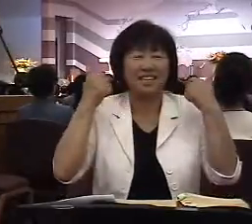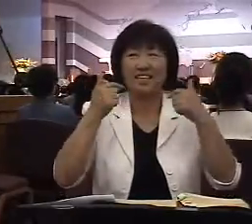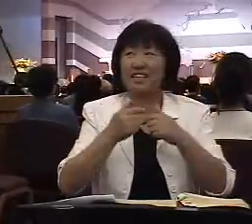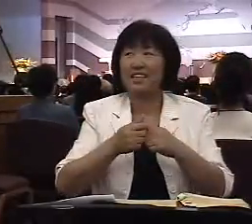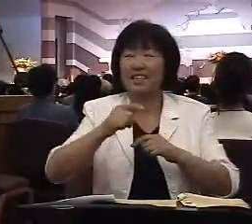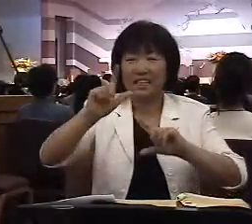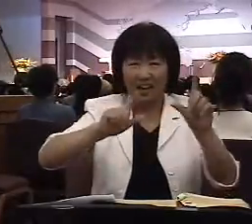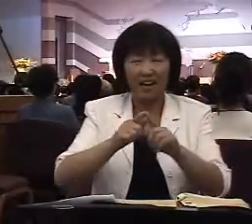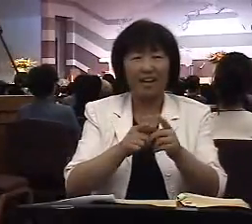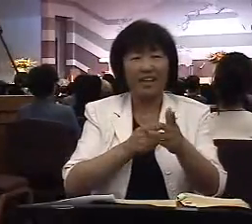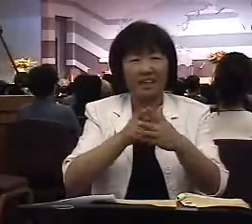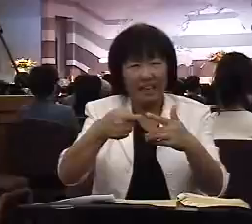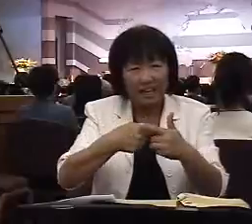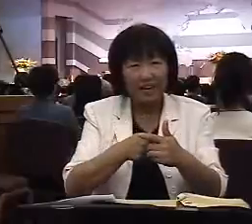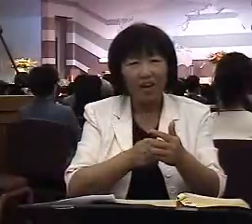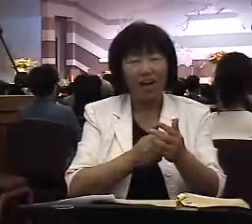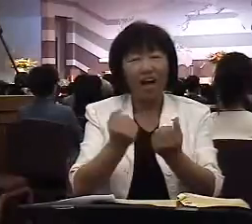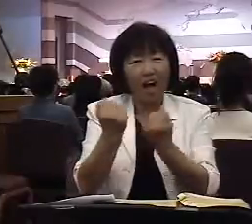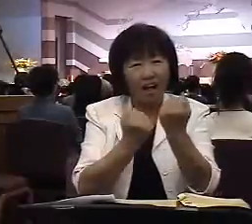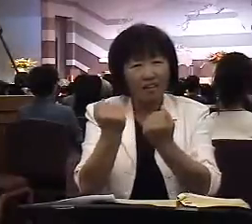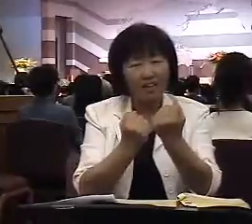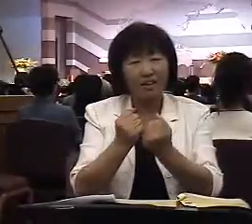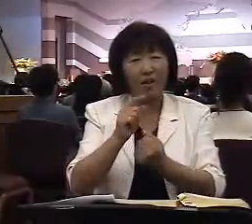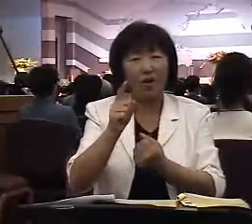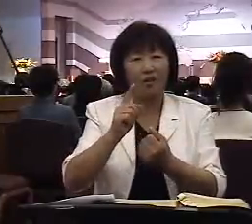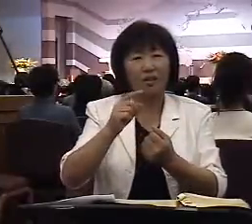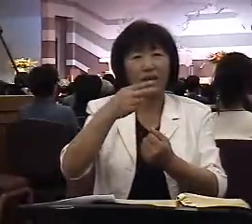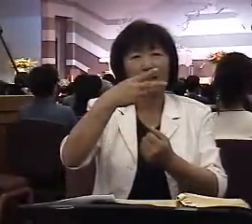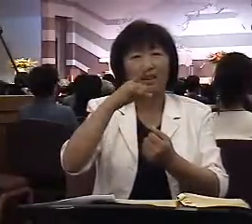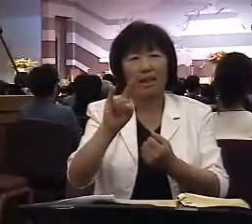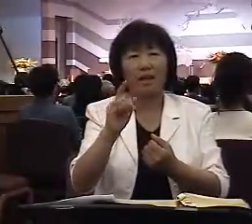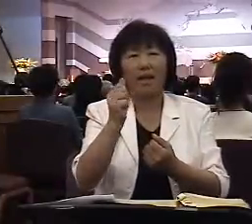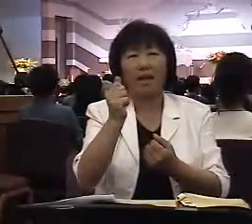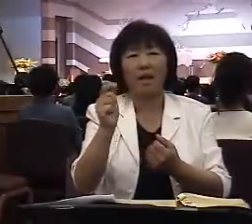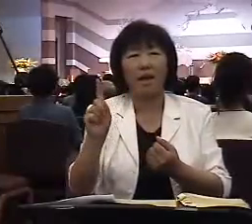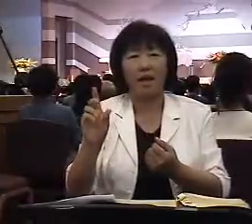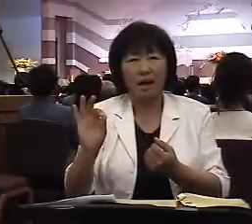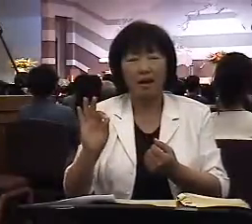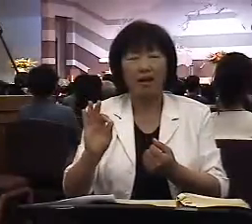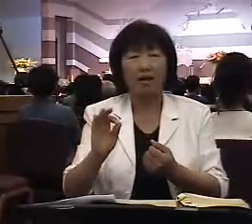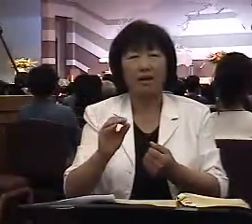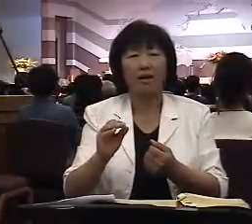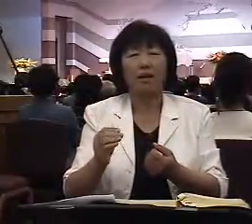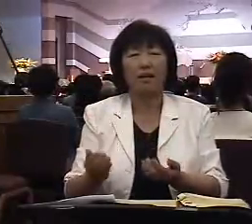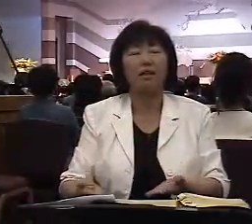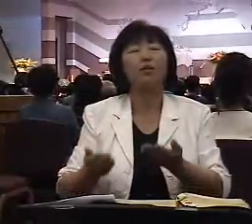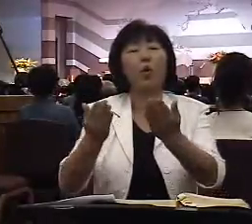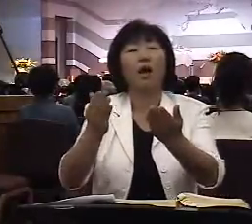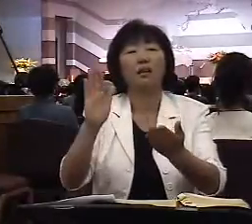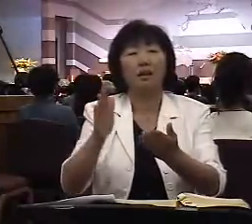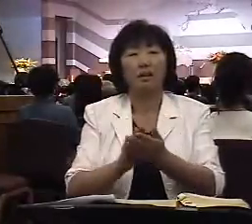보고 이해하고 해석하고 어떠한 대안을 내어놓아야 하는 거 아니냐 이 말이죠.